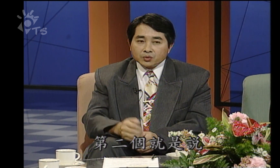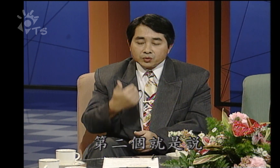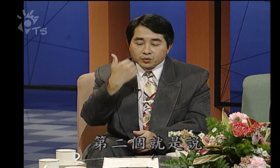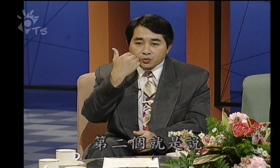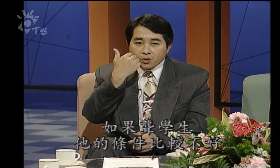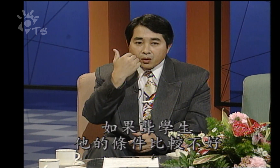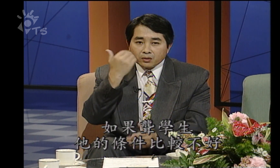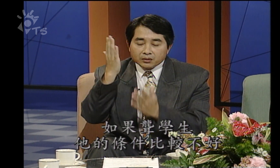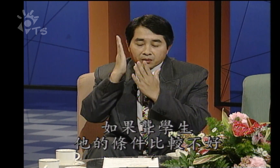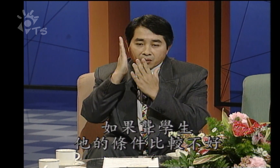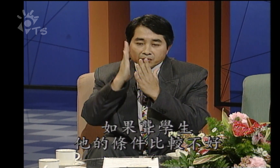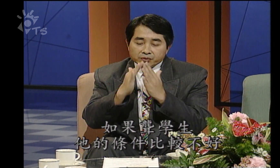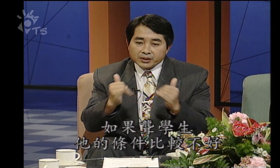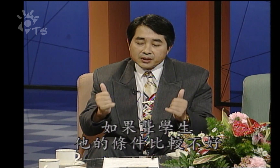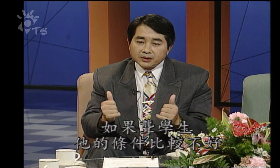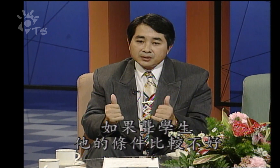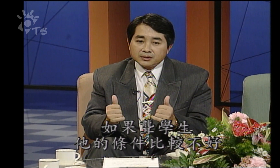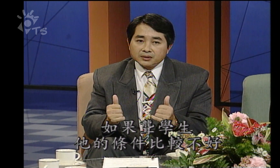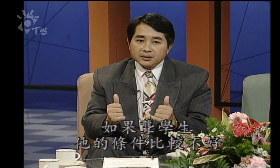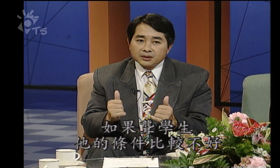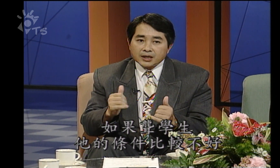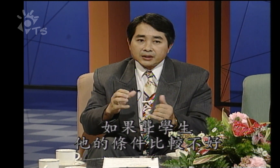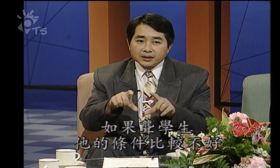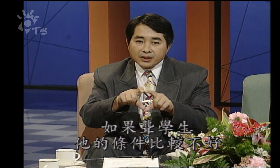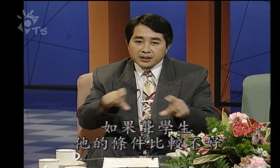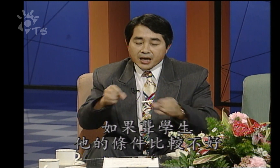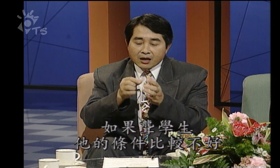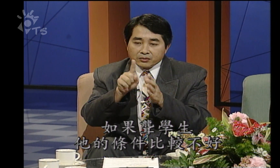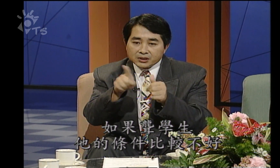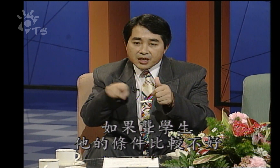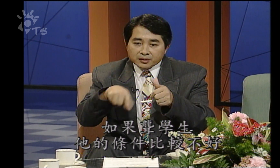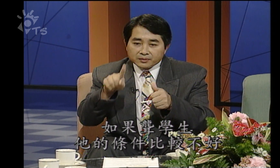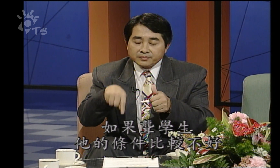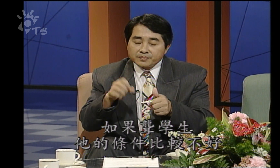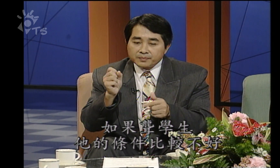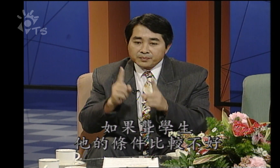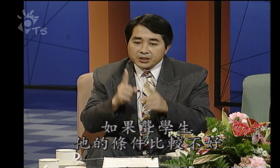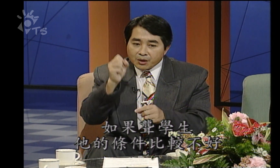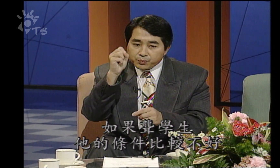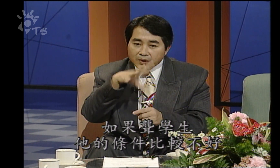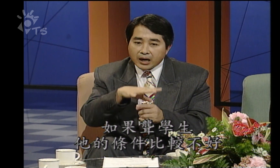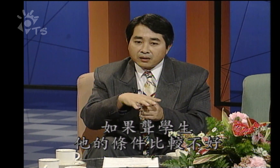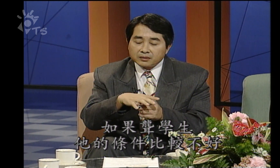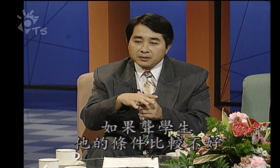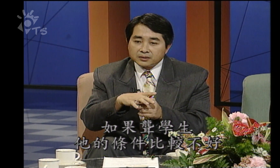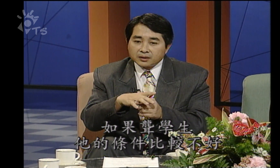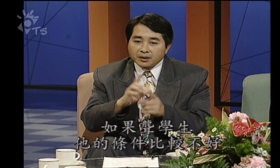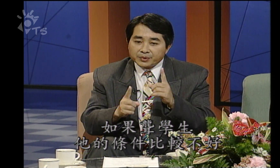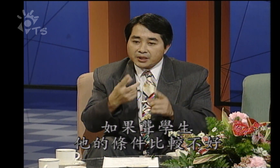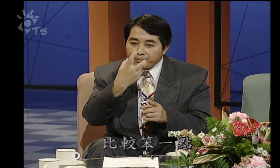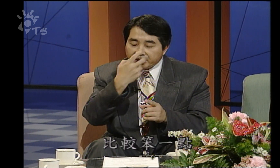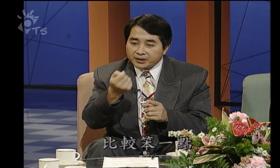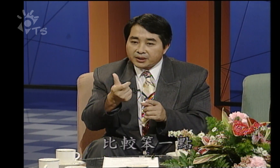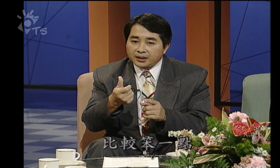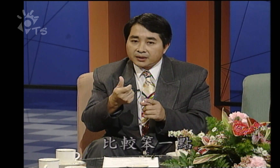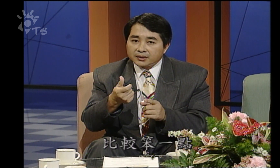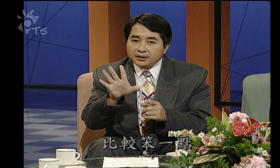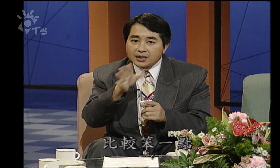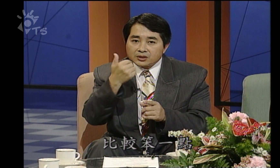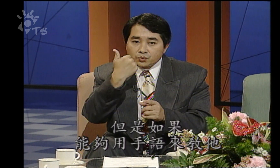如果聋学生他的条件比较不好，啊，比较笨一点，但是如